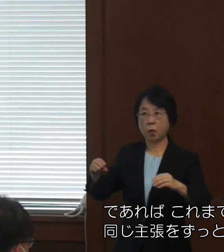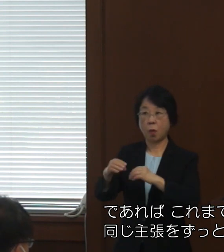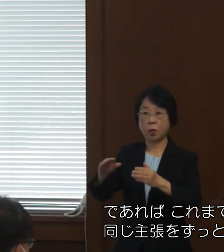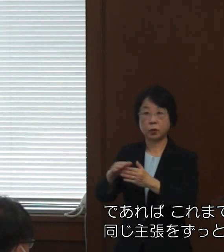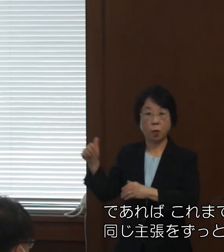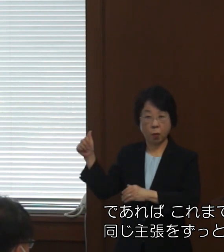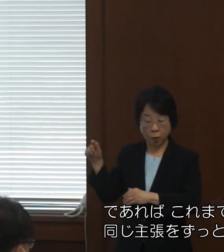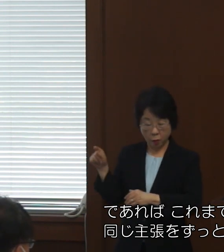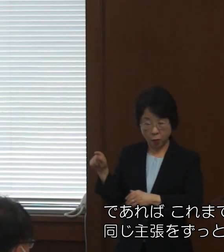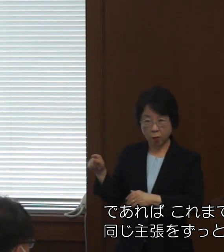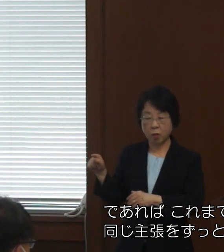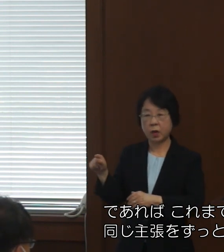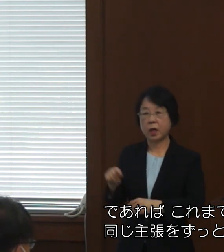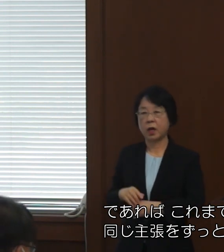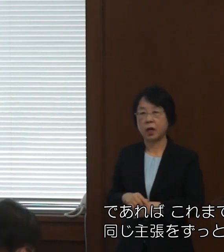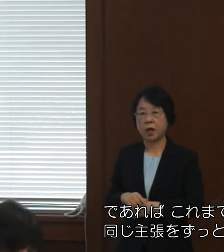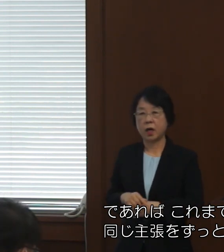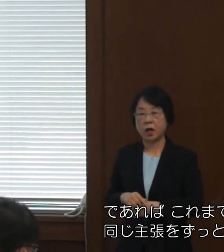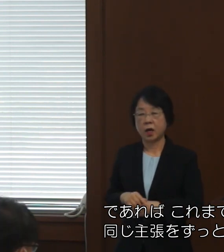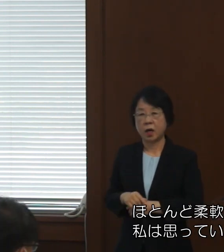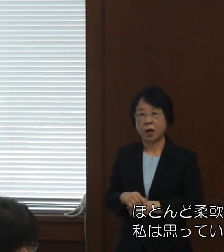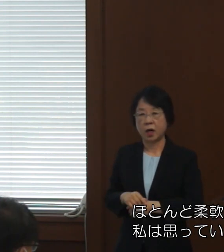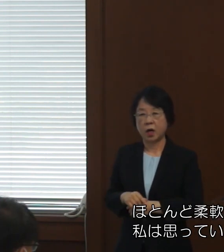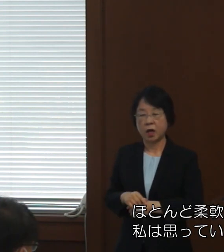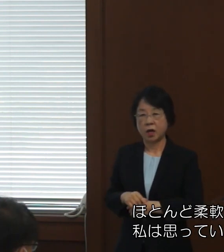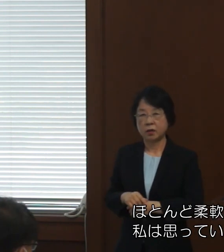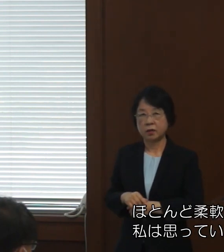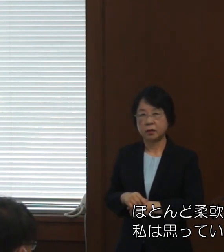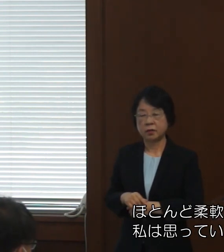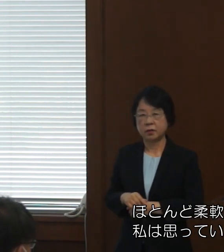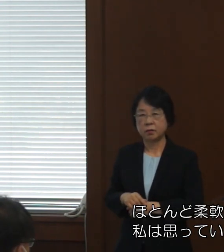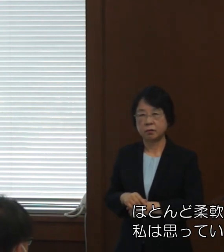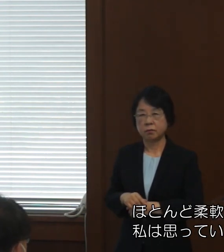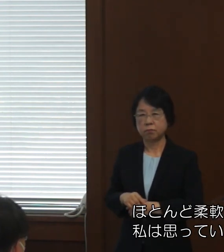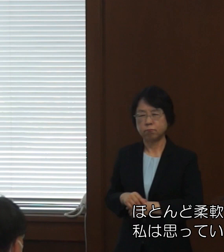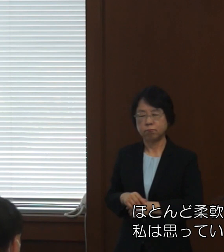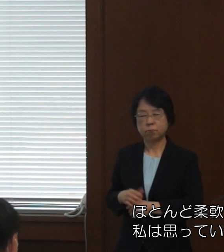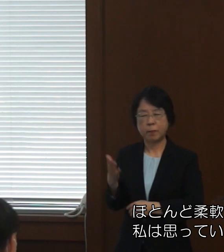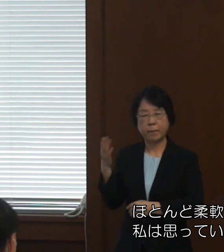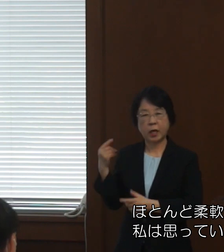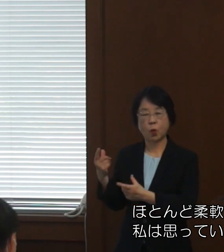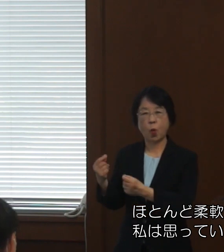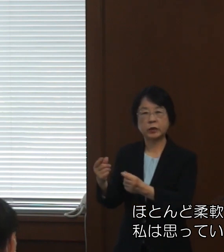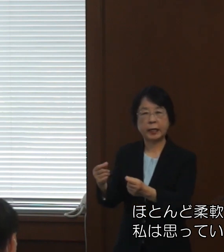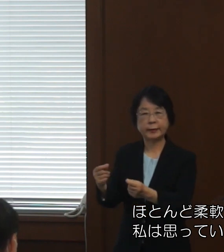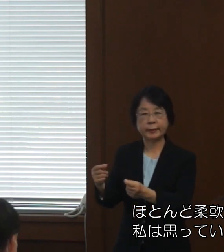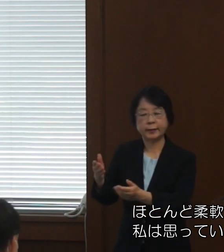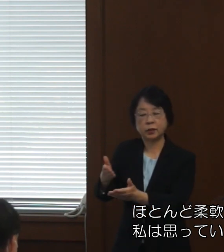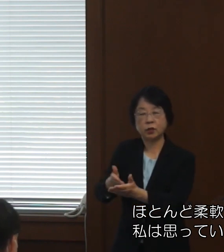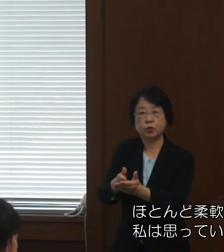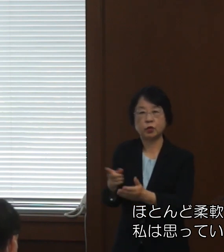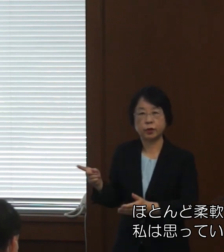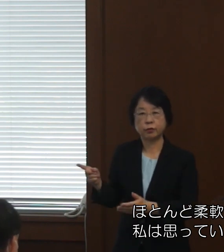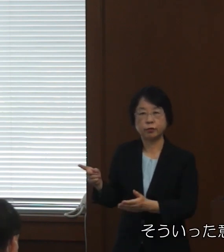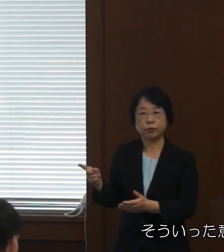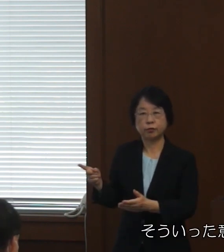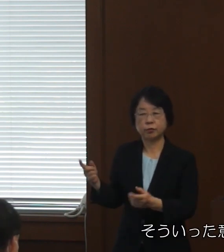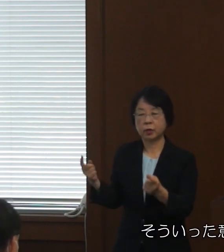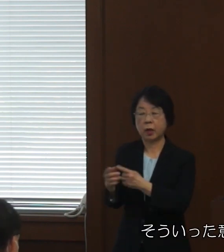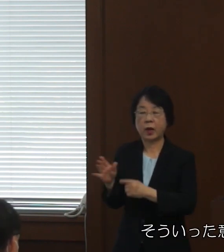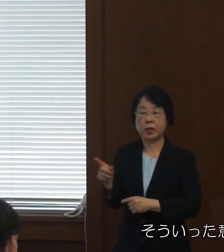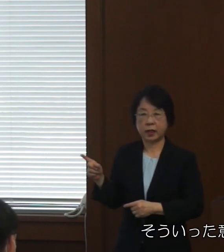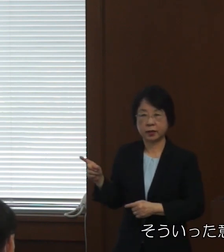ある部分同じ指標をずっと繰り返してほとんどこの柔軟性がない議論だったと私は思っています